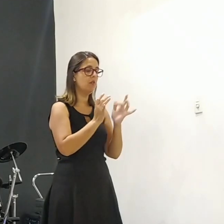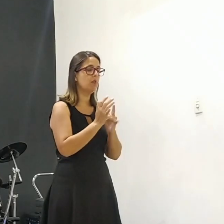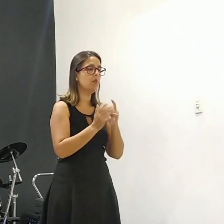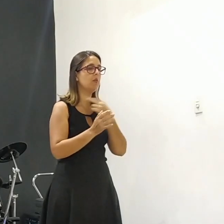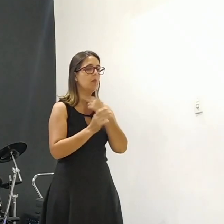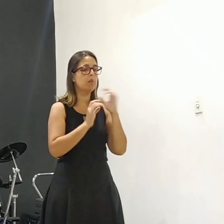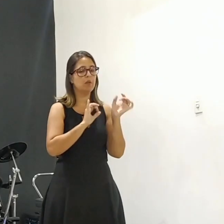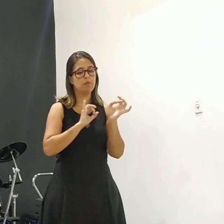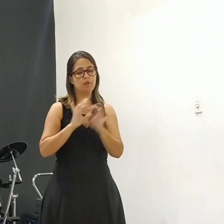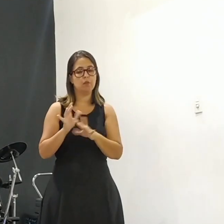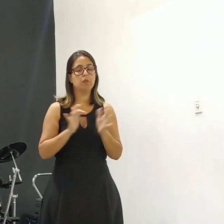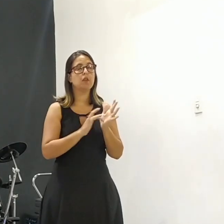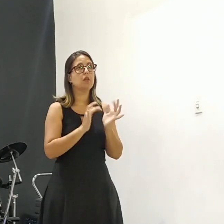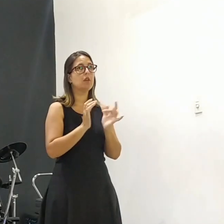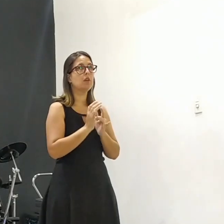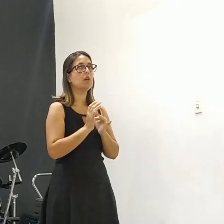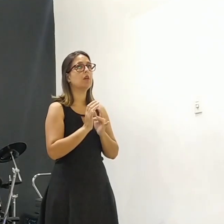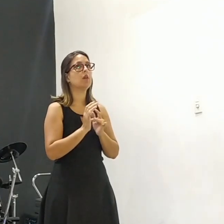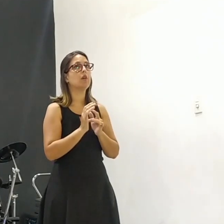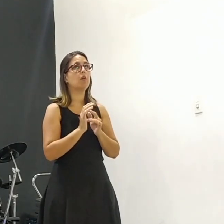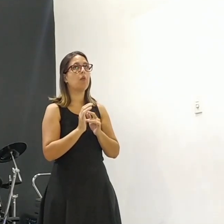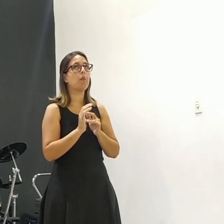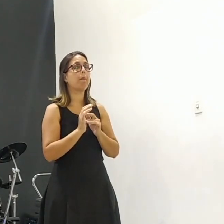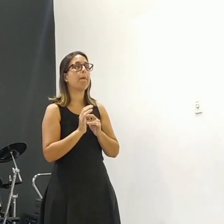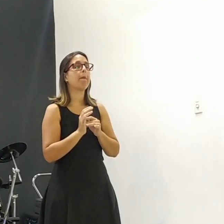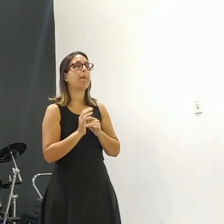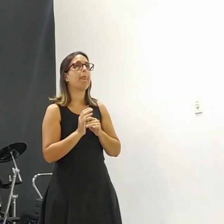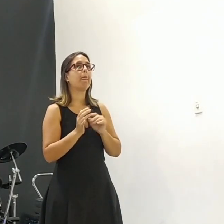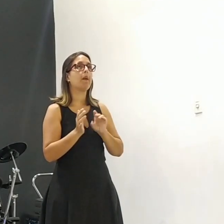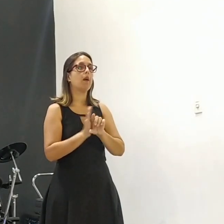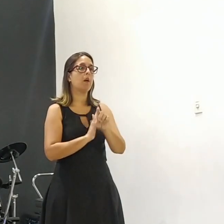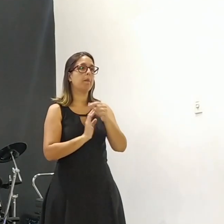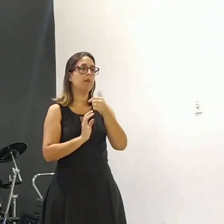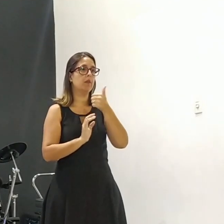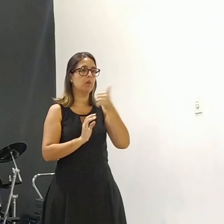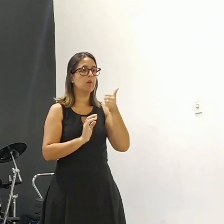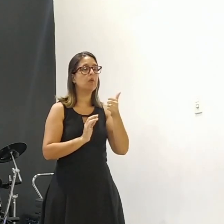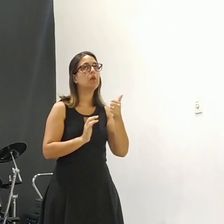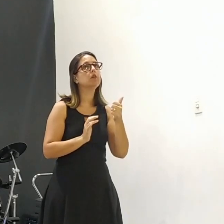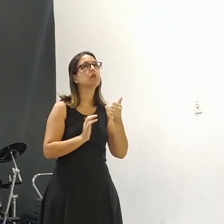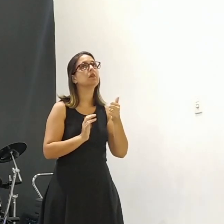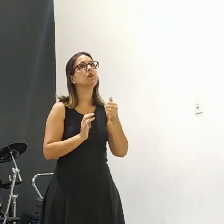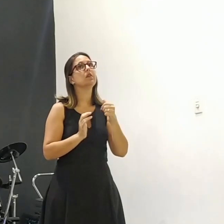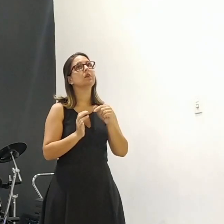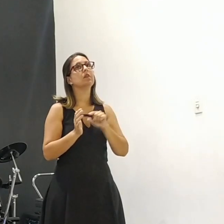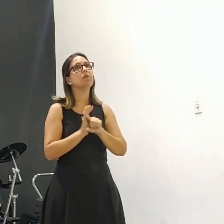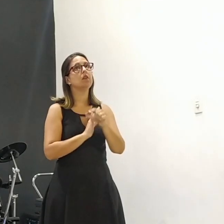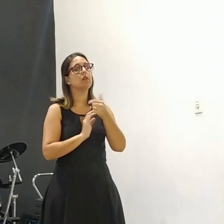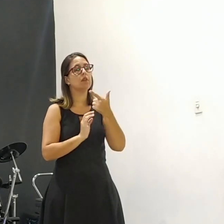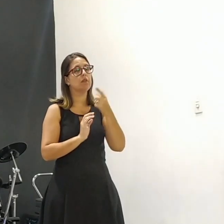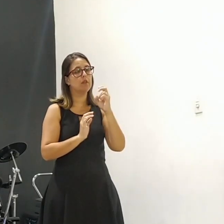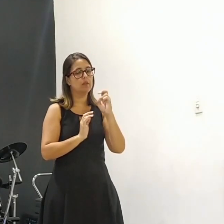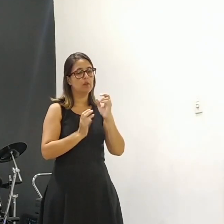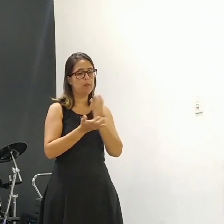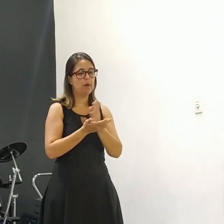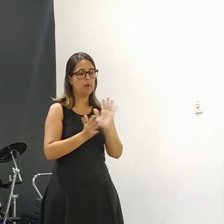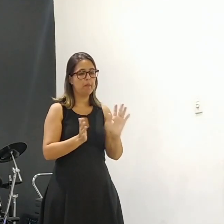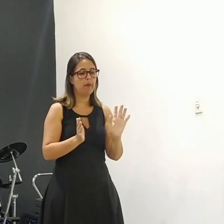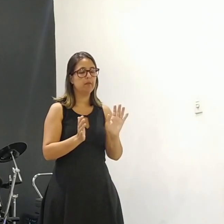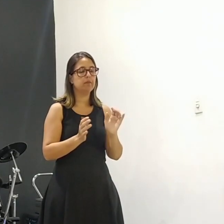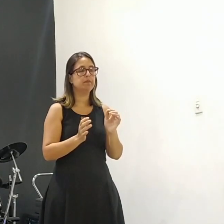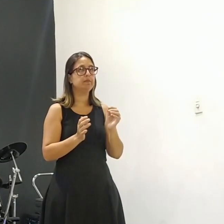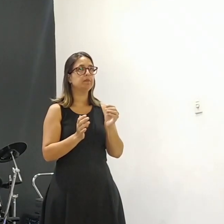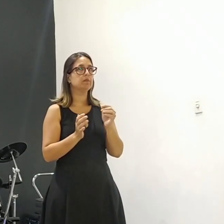Jesus. Capítulo 11 de João, versículo 25, para nós encerrarmos, 25 e